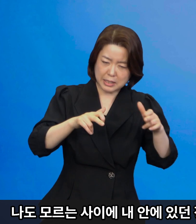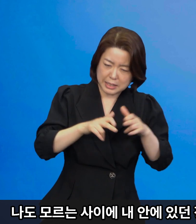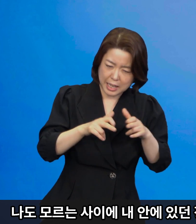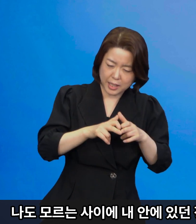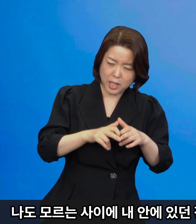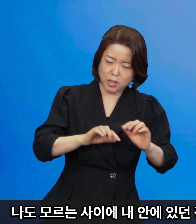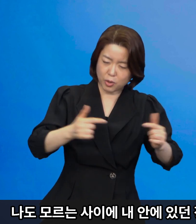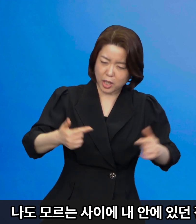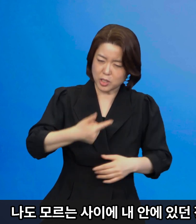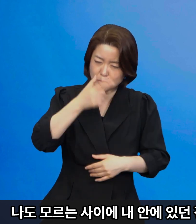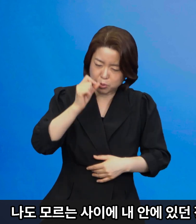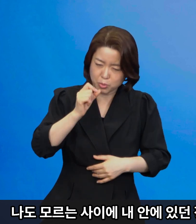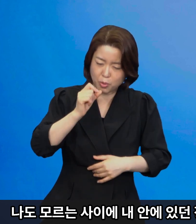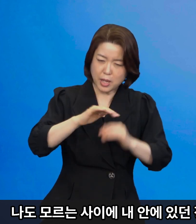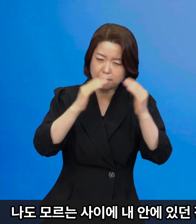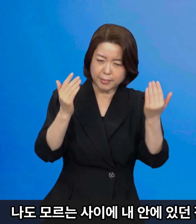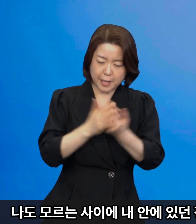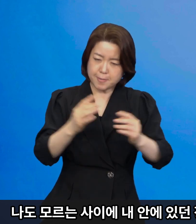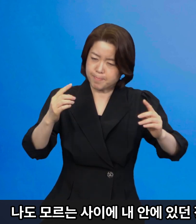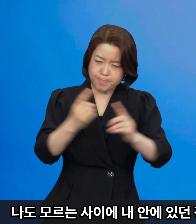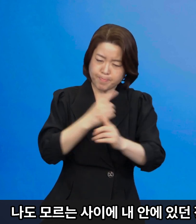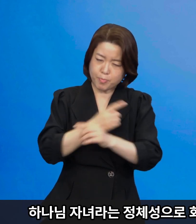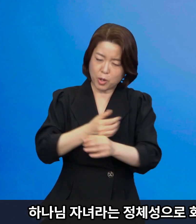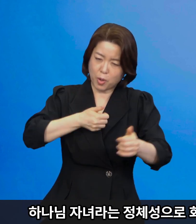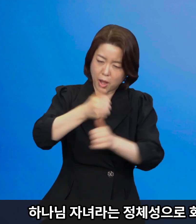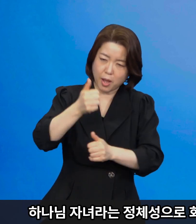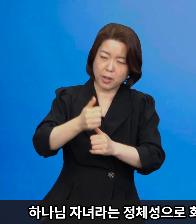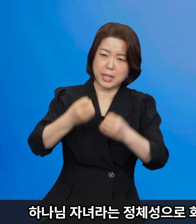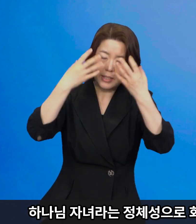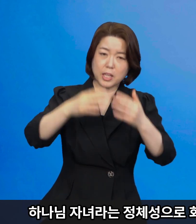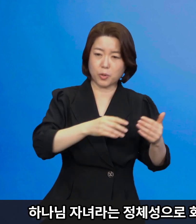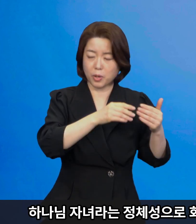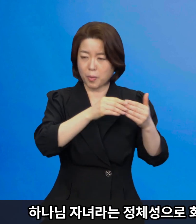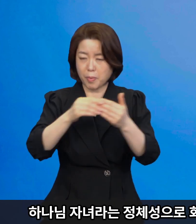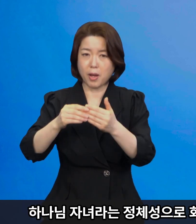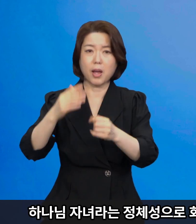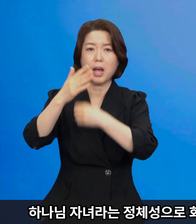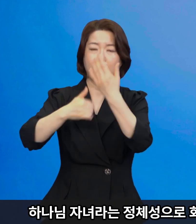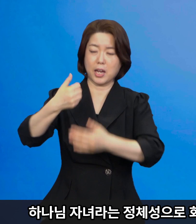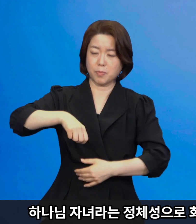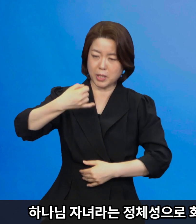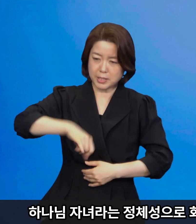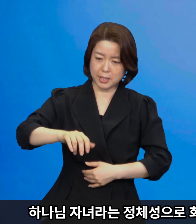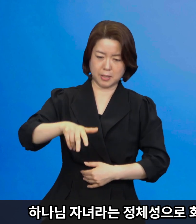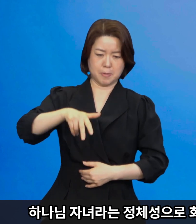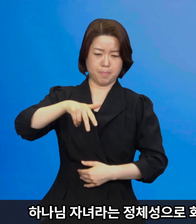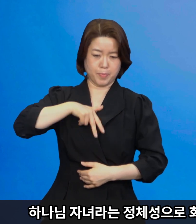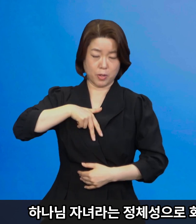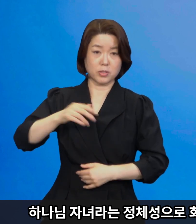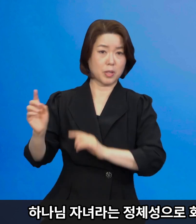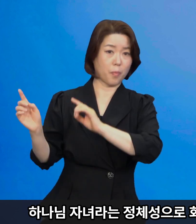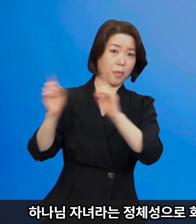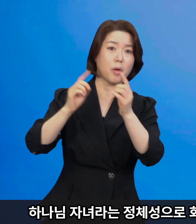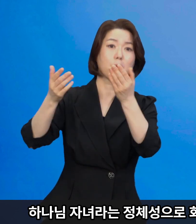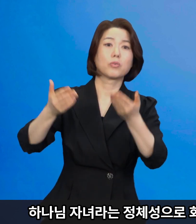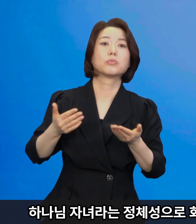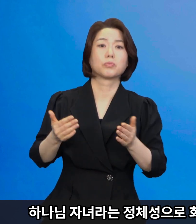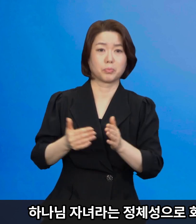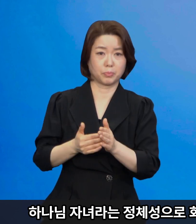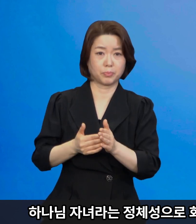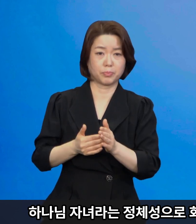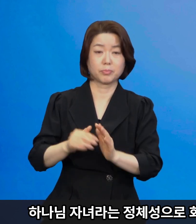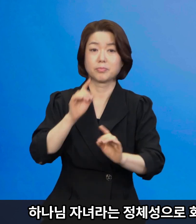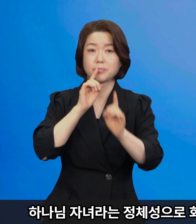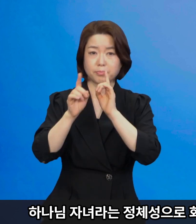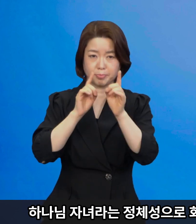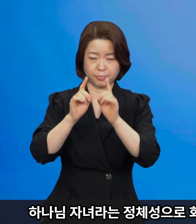장애마저도 극복하시고 새롭게 이끄시며 하나님 자녀라는 정체성으로 회복시켜 주신다는